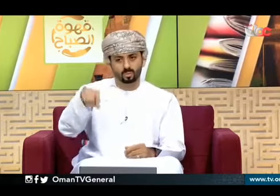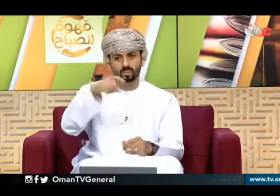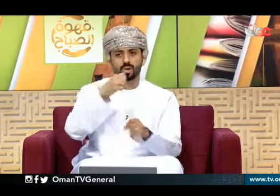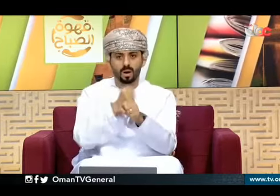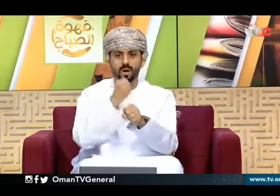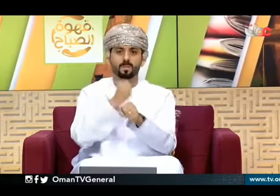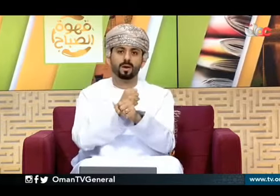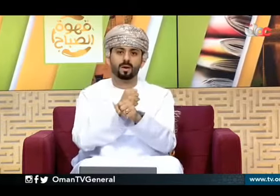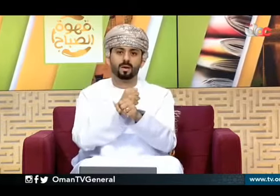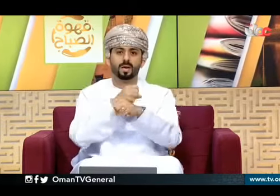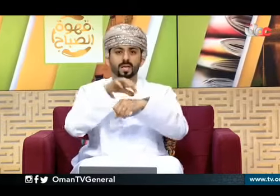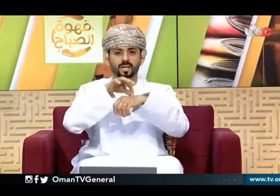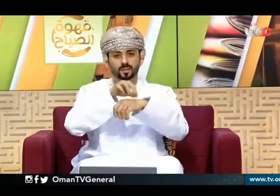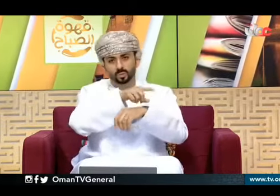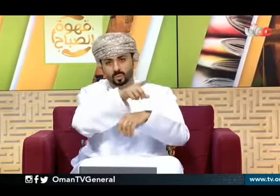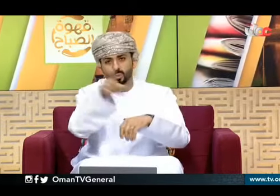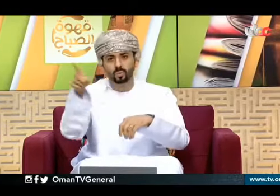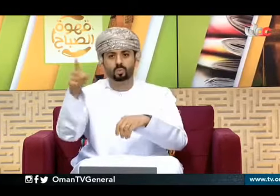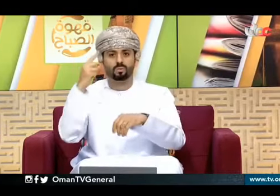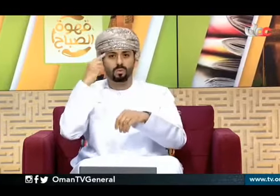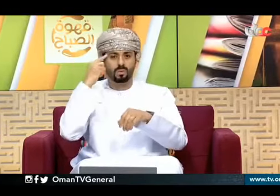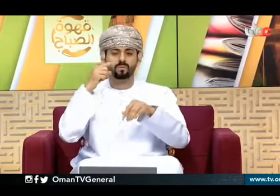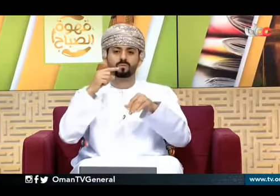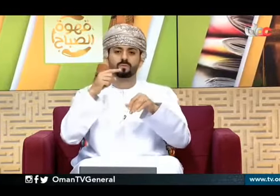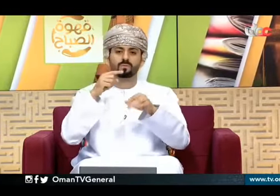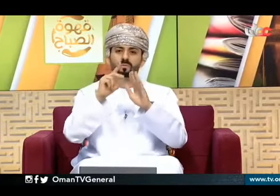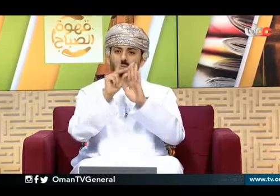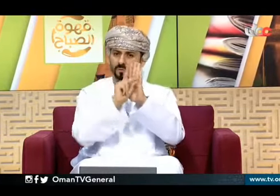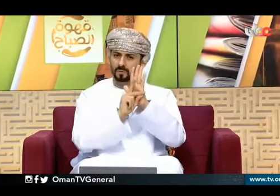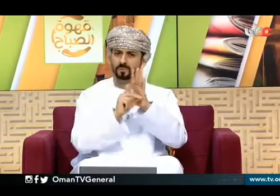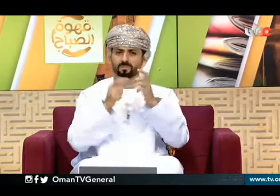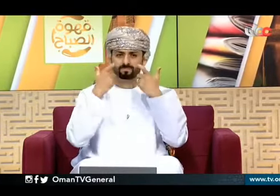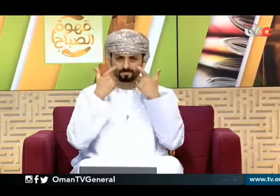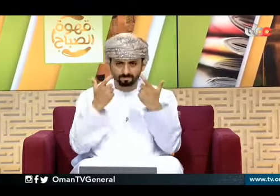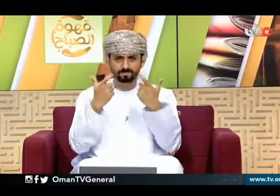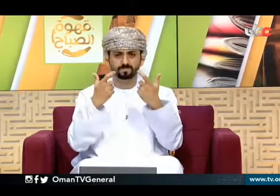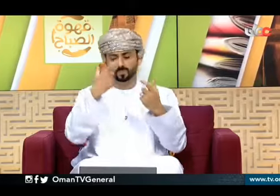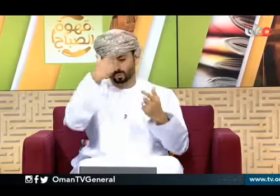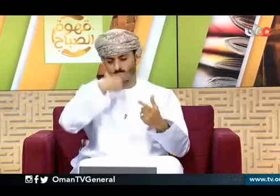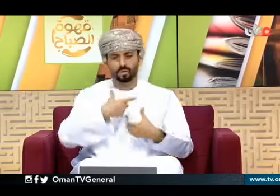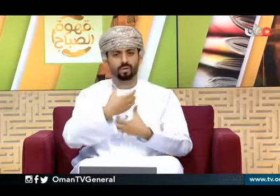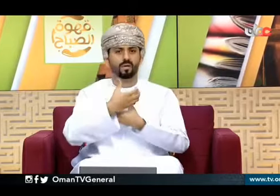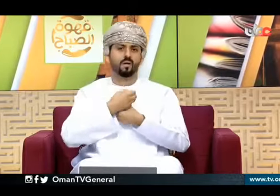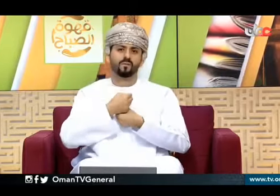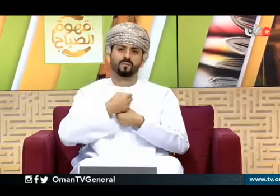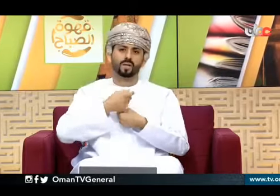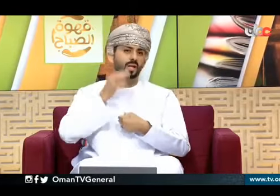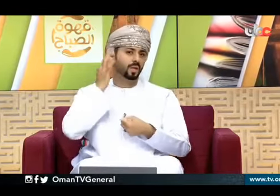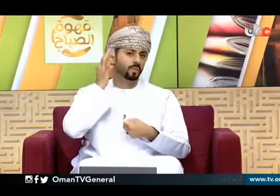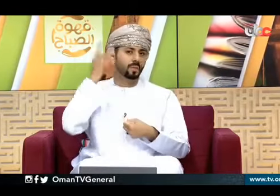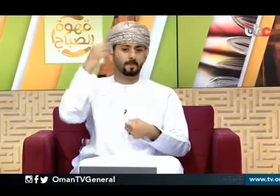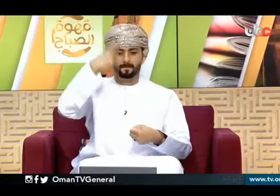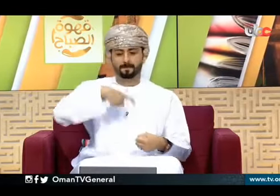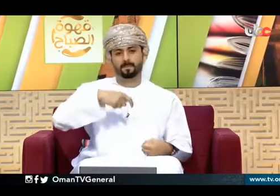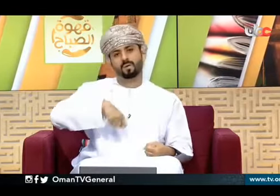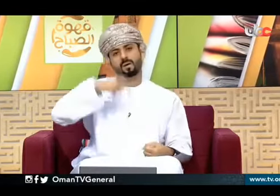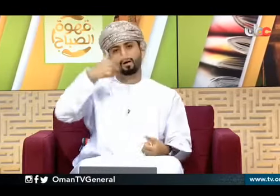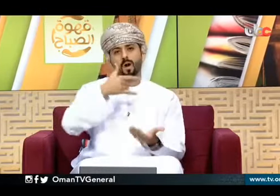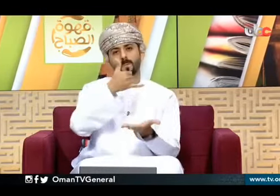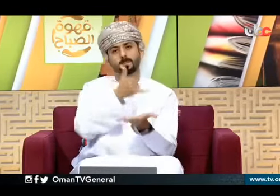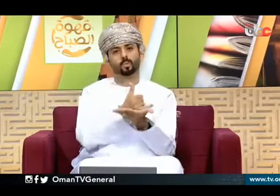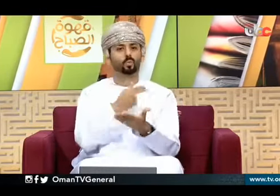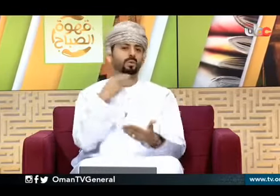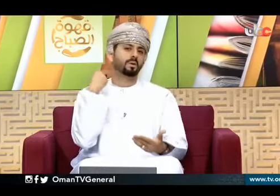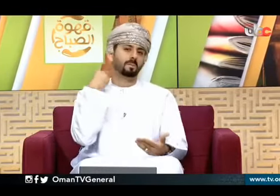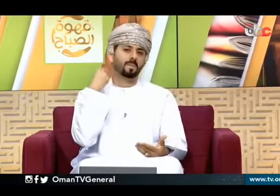هو الذي سبحانه وتعالى الذي أرسل هذه الجائحة، وهو بقدرته أيضا أن يمحوها، وعلى كل شخص